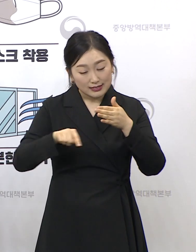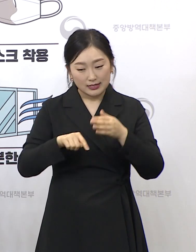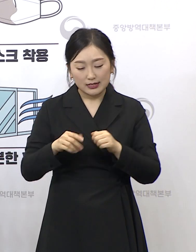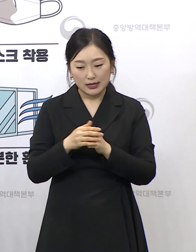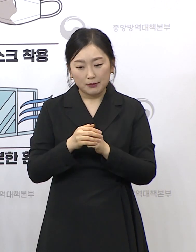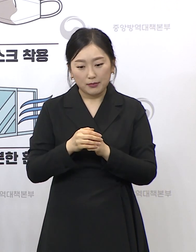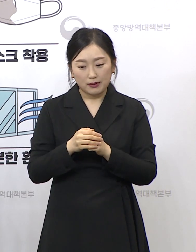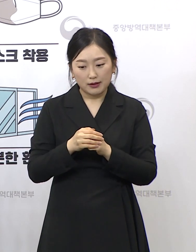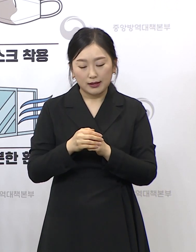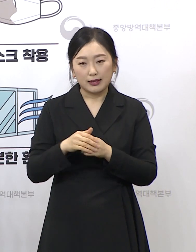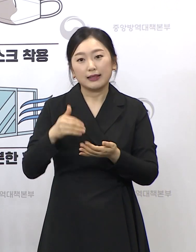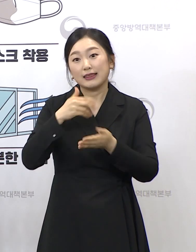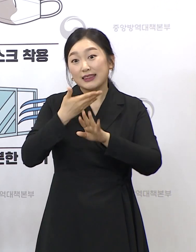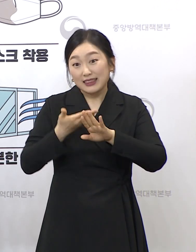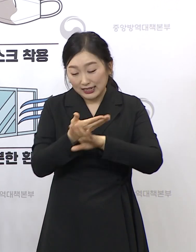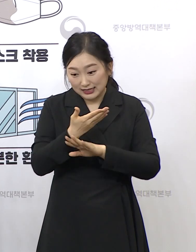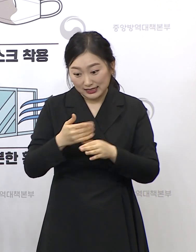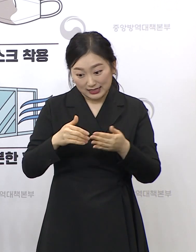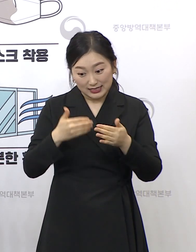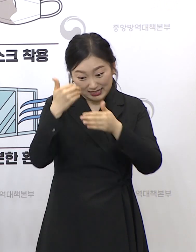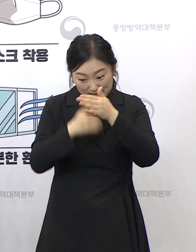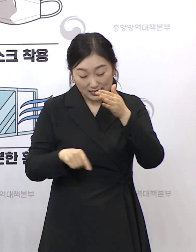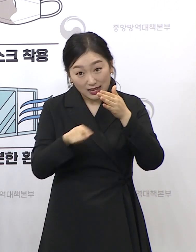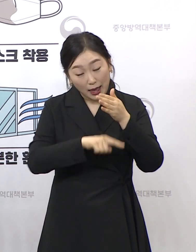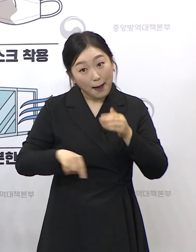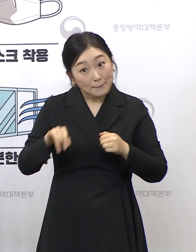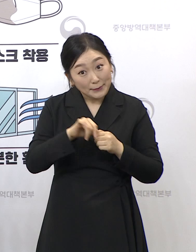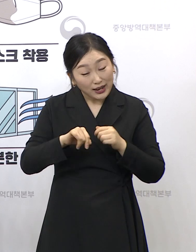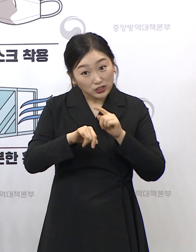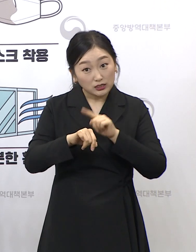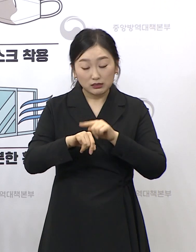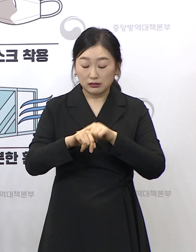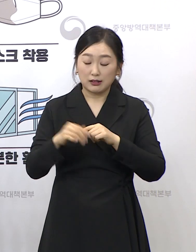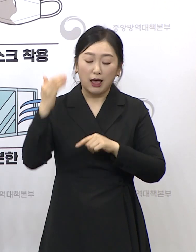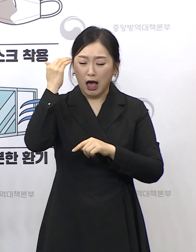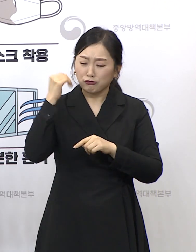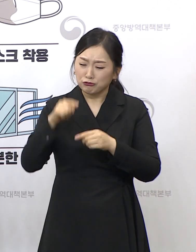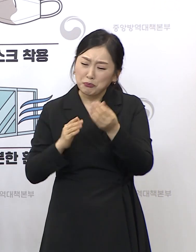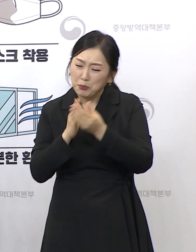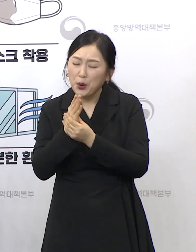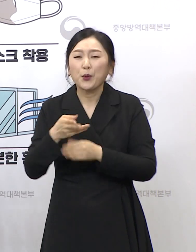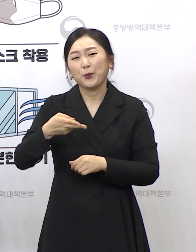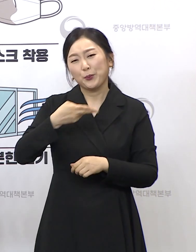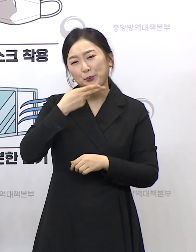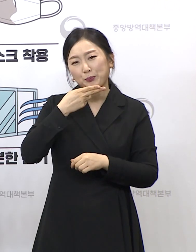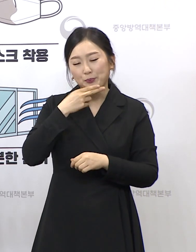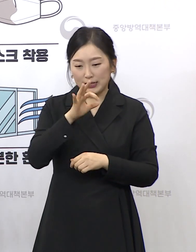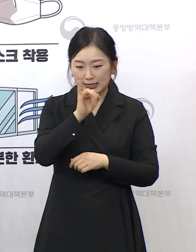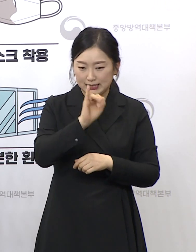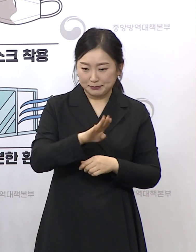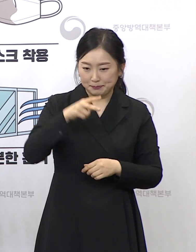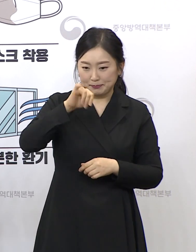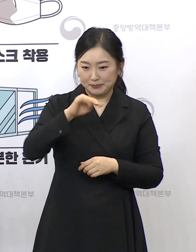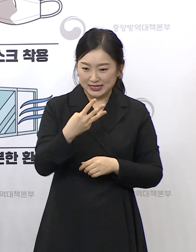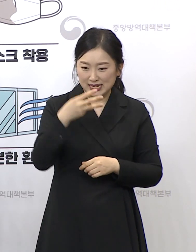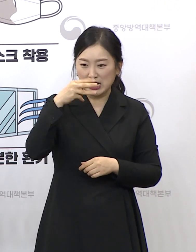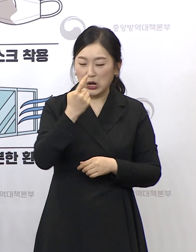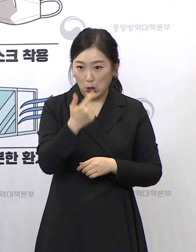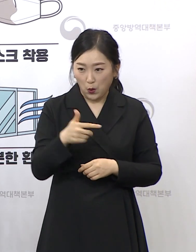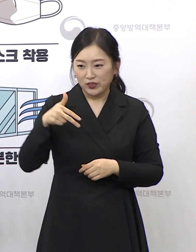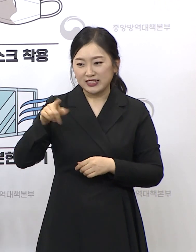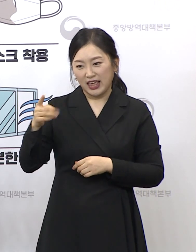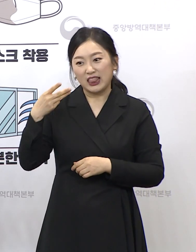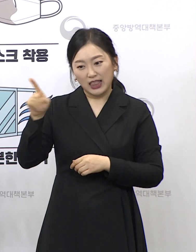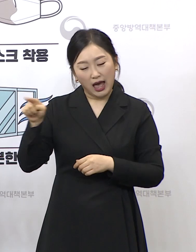관심 바이러스가 되겠습니다. 기타 변이 바이러스는 더 이상 국내 발생이 없는 입실론, 제타 이런 6종을